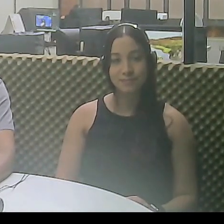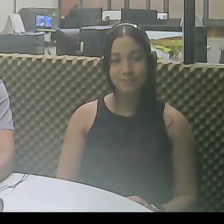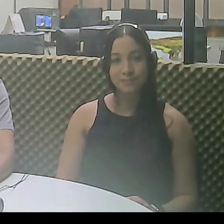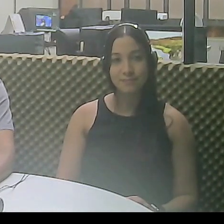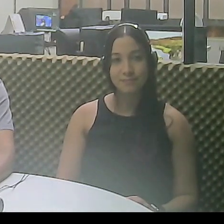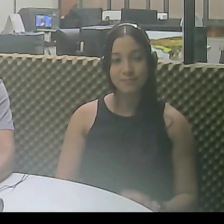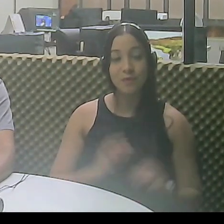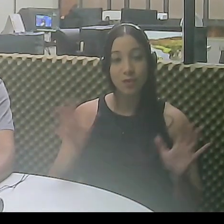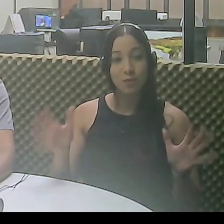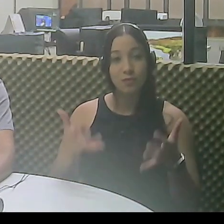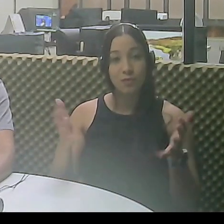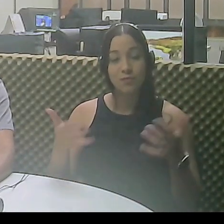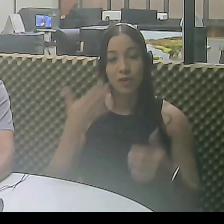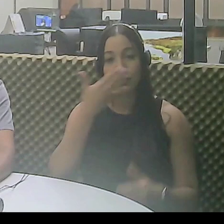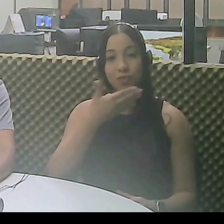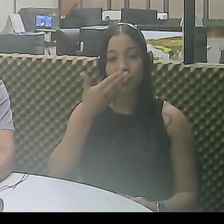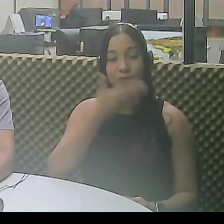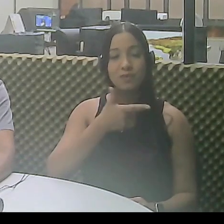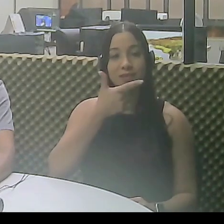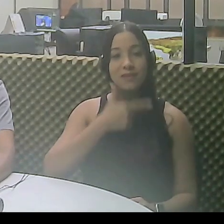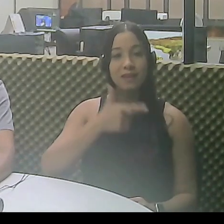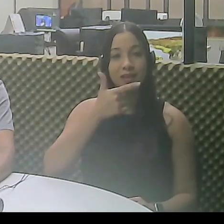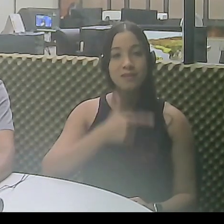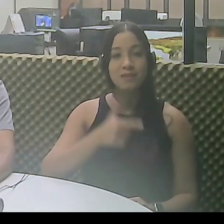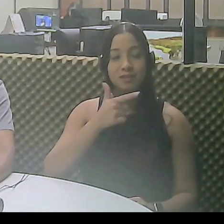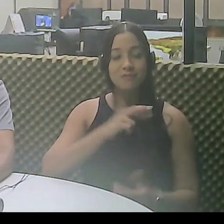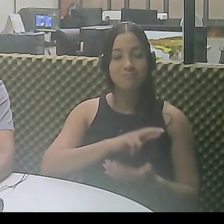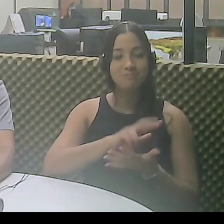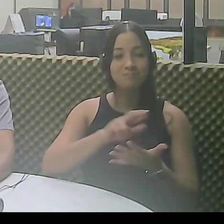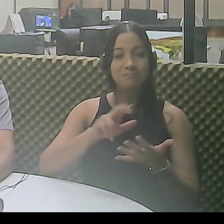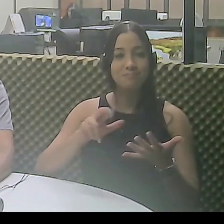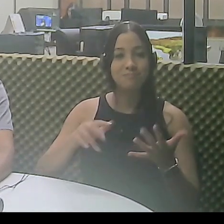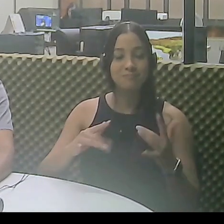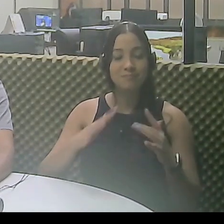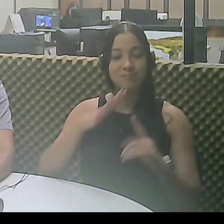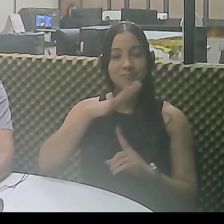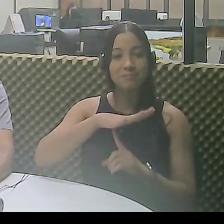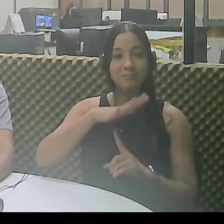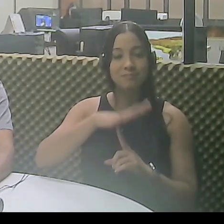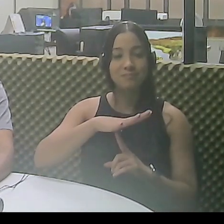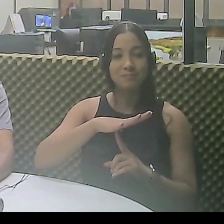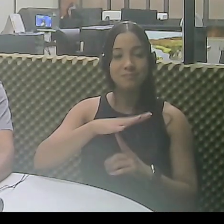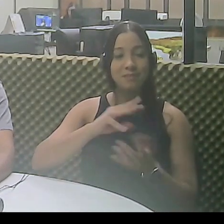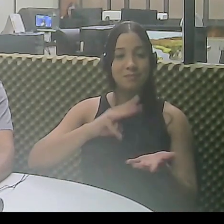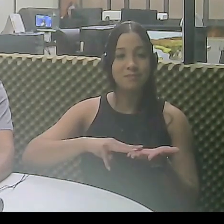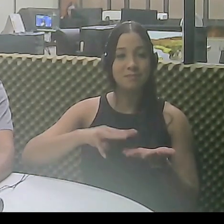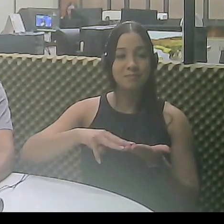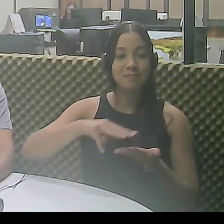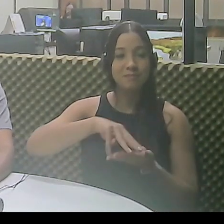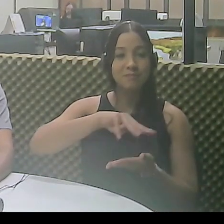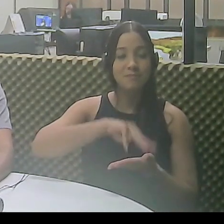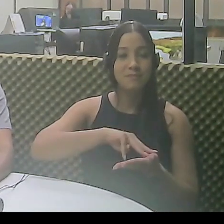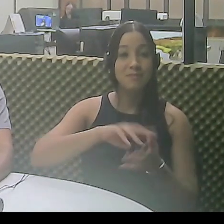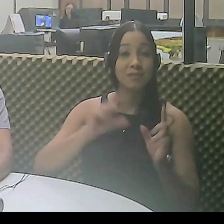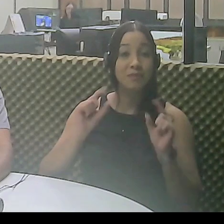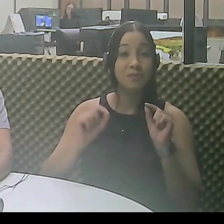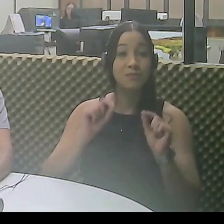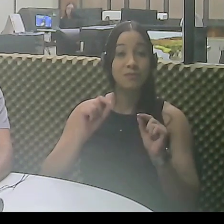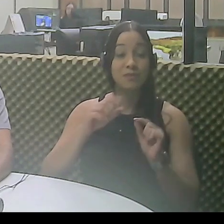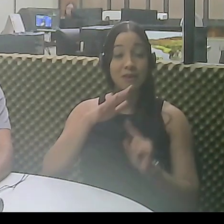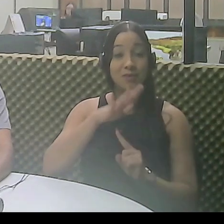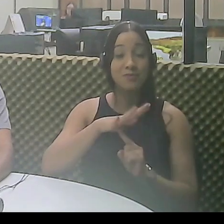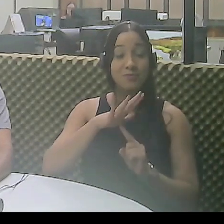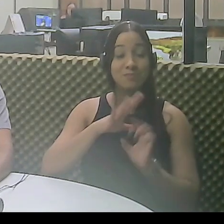Notícias. Hortifruti, doces e queijos, empórios em geral e as barracas com os tradicionais pastéis. Estamos falando das